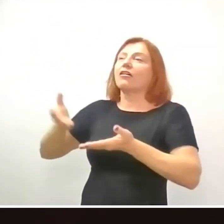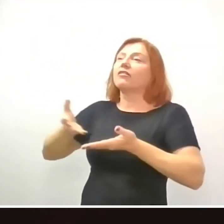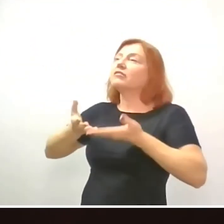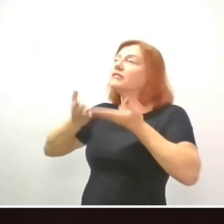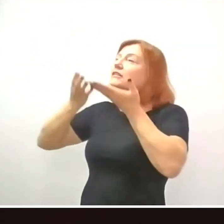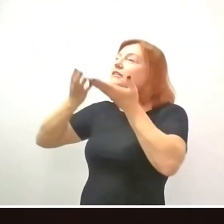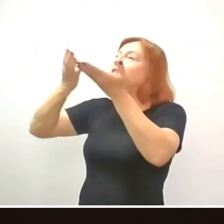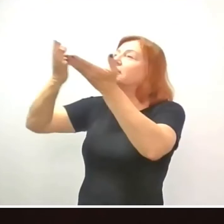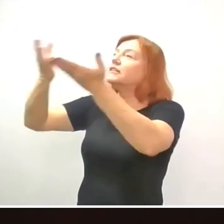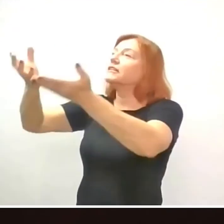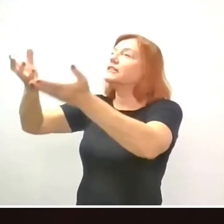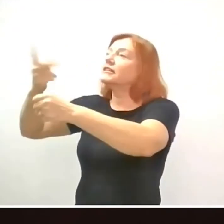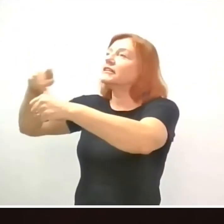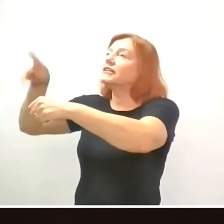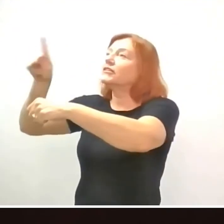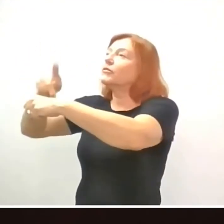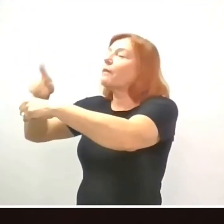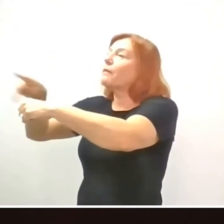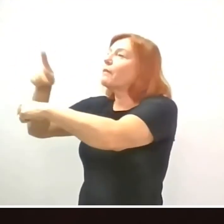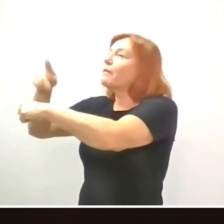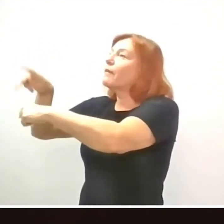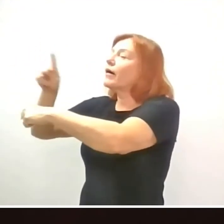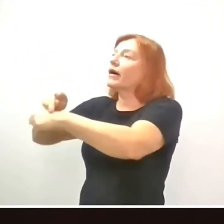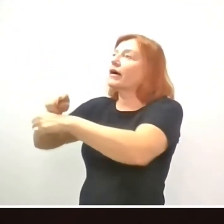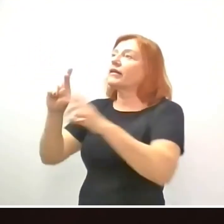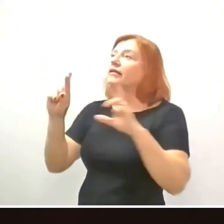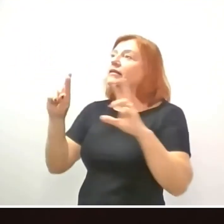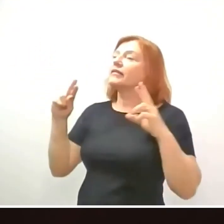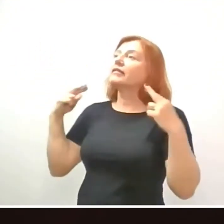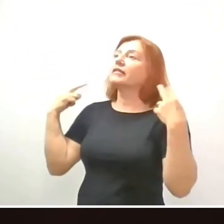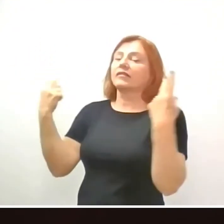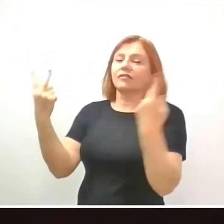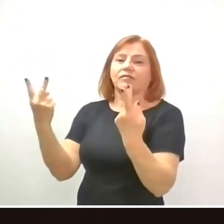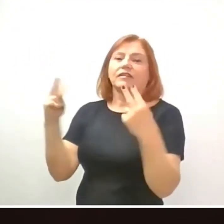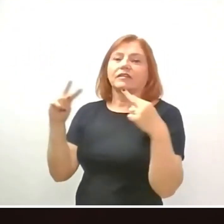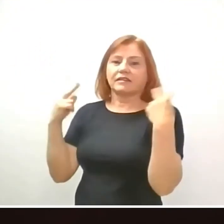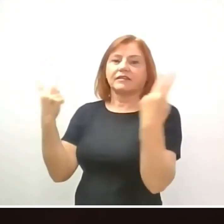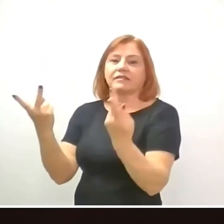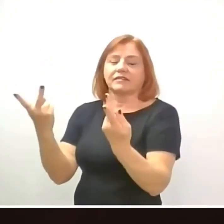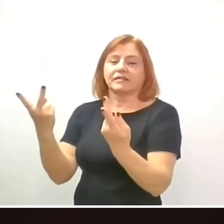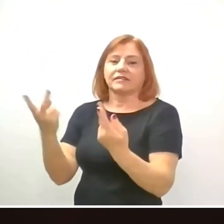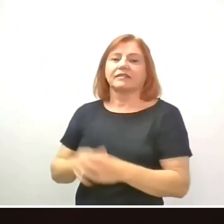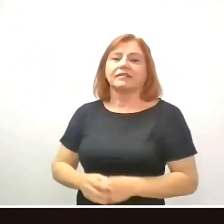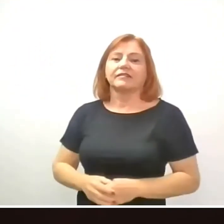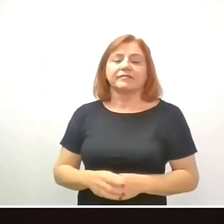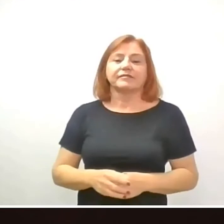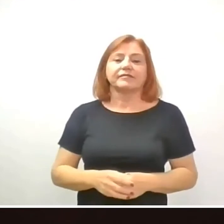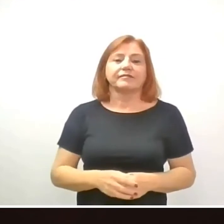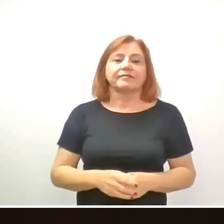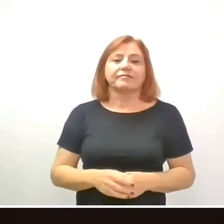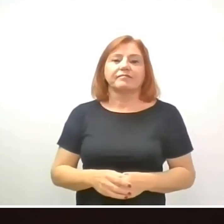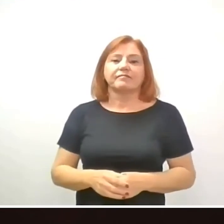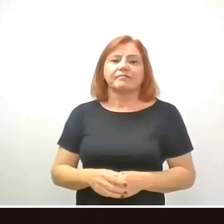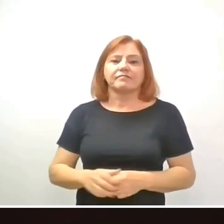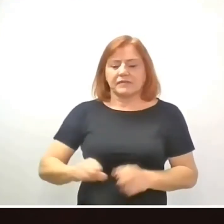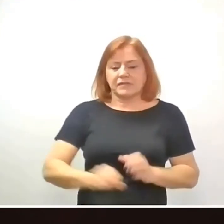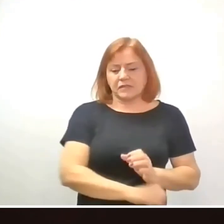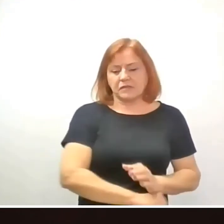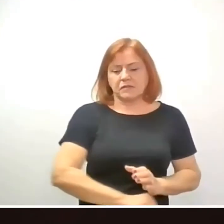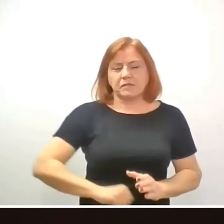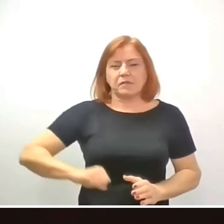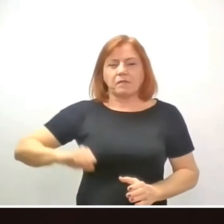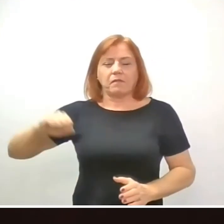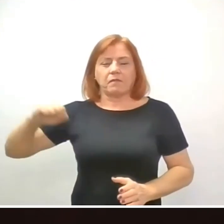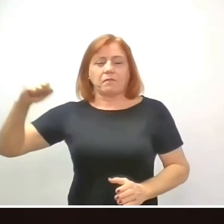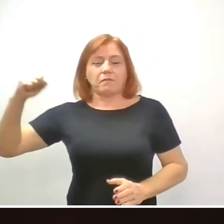por possessão, com vara de ferro as regerá. Eu vou continuar lendo aqui. Por isso, irmãos, ele constituiu